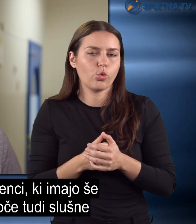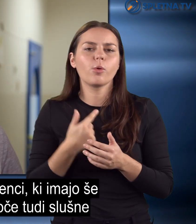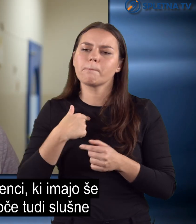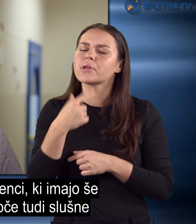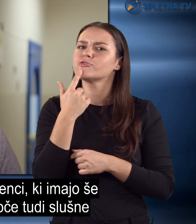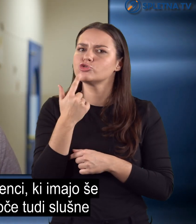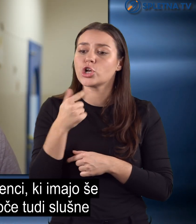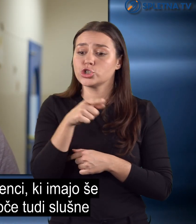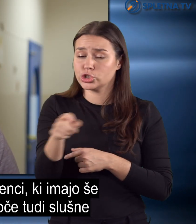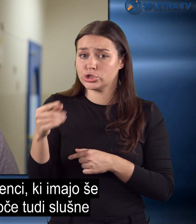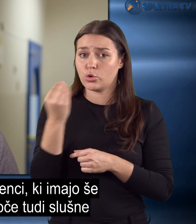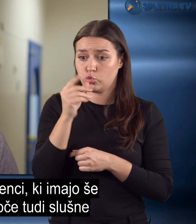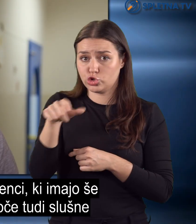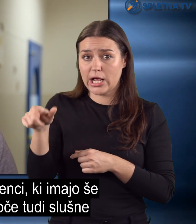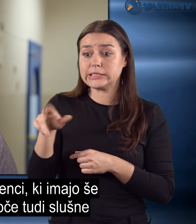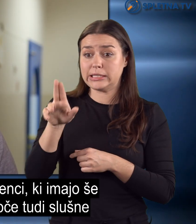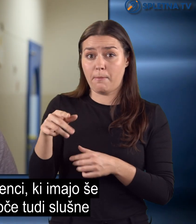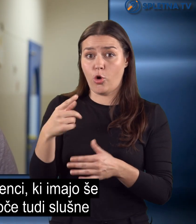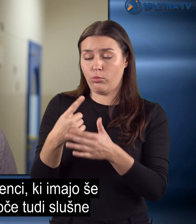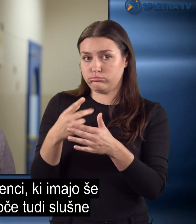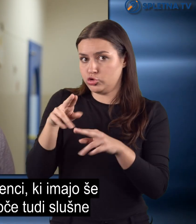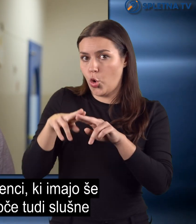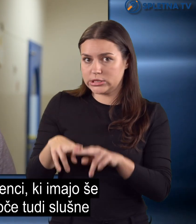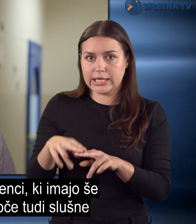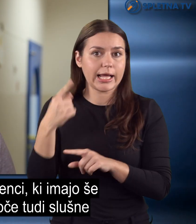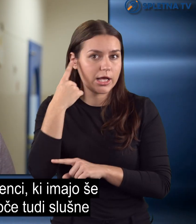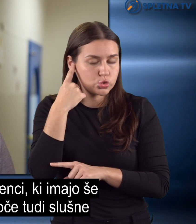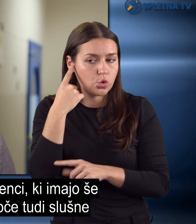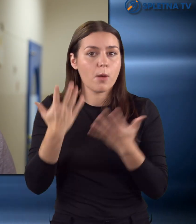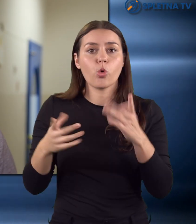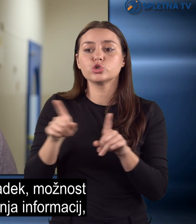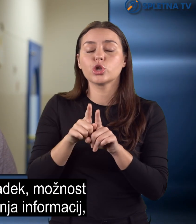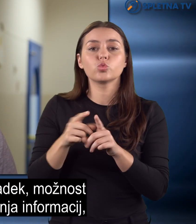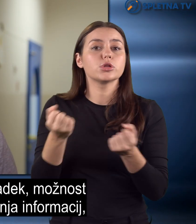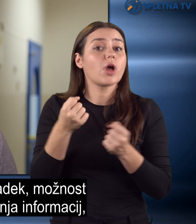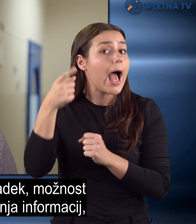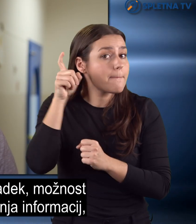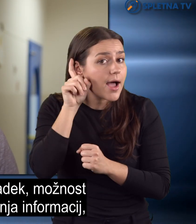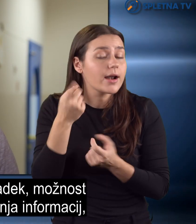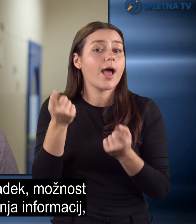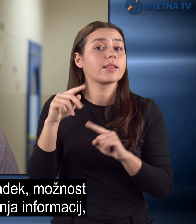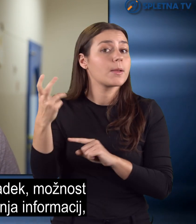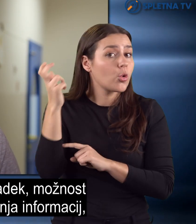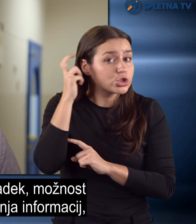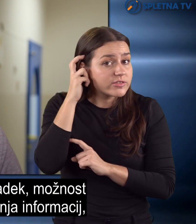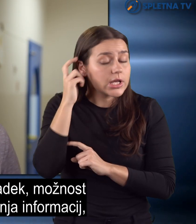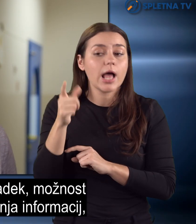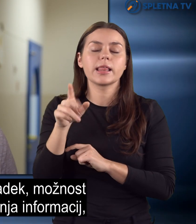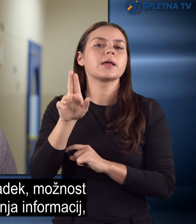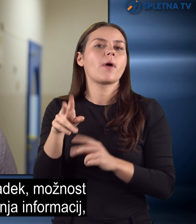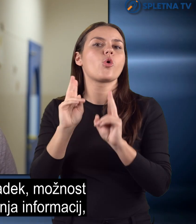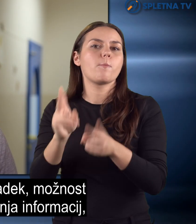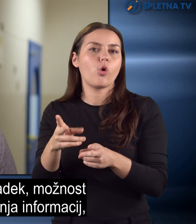da imajo učenci, ki imajo še ostanke sluha, in mogoče tudi aparate slušne ali polžji vsadek,